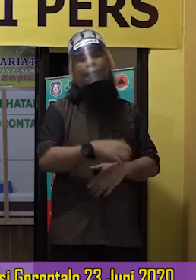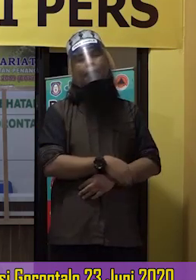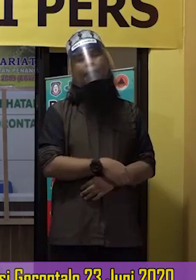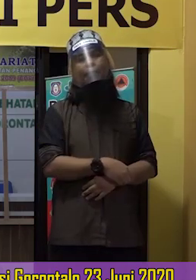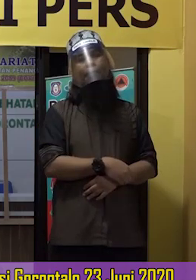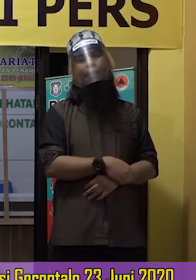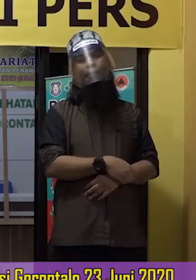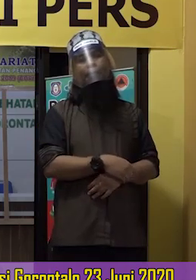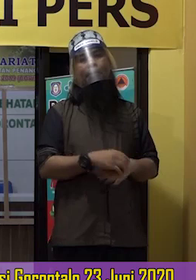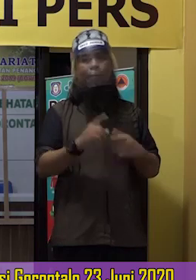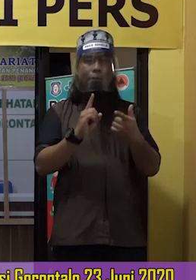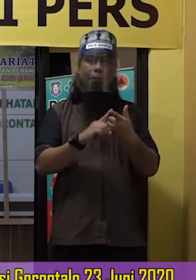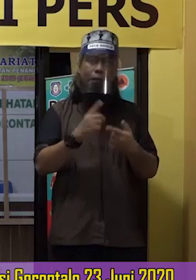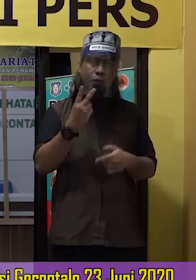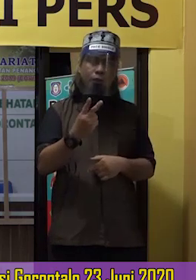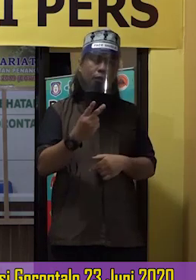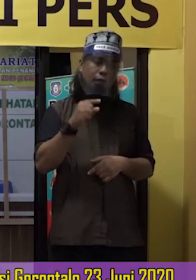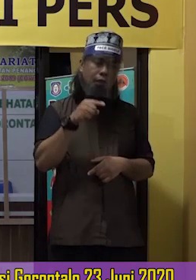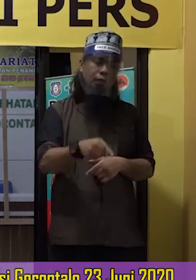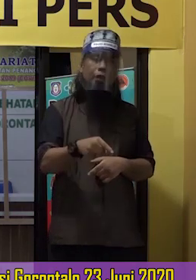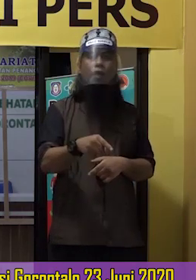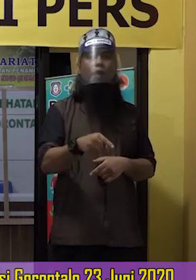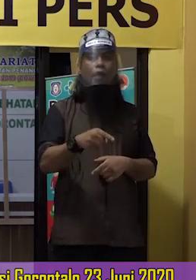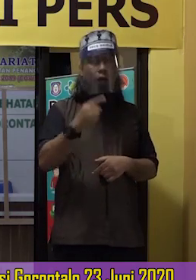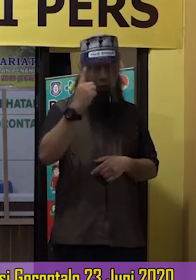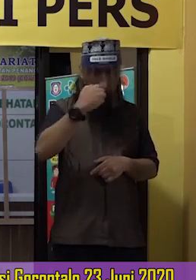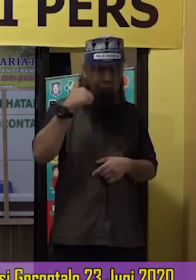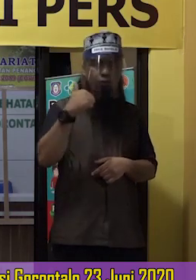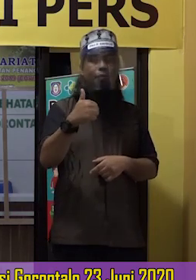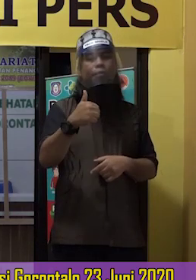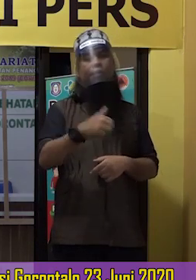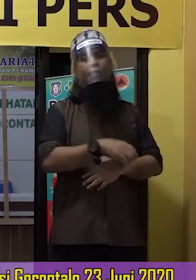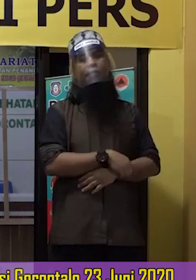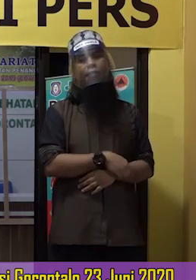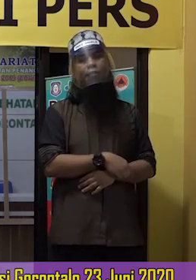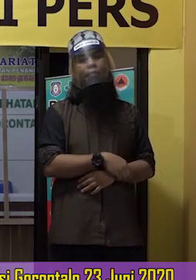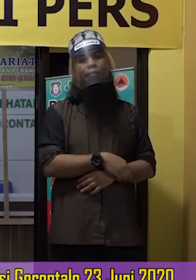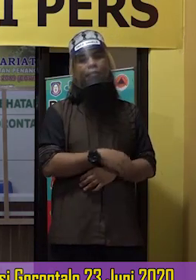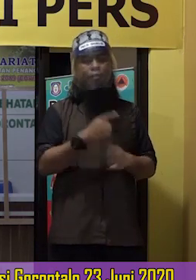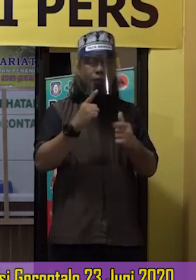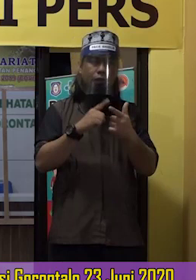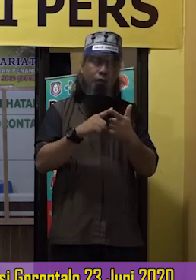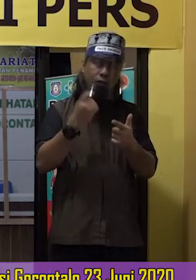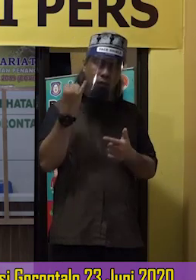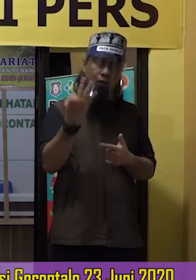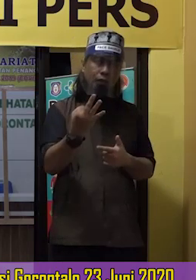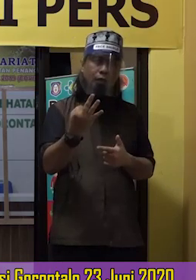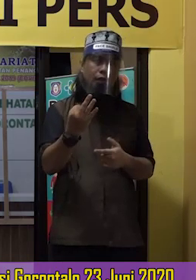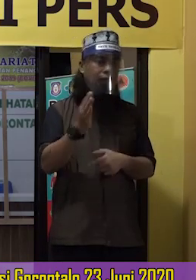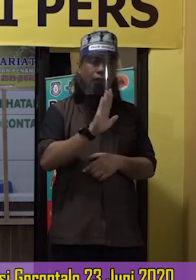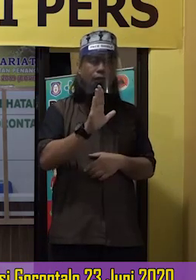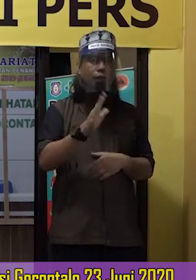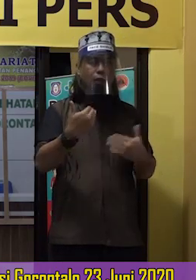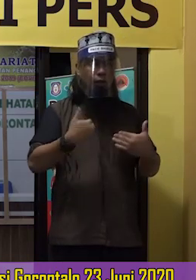kedua, dia sembuh dari COVID-19. Dan indikator ketiga, tidak terjadi penularan di sekitar. Berarti